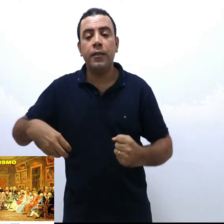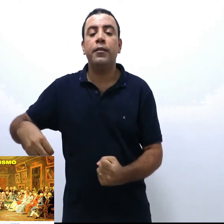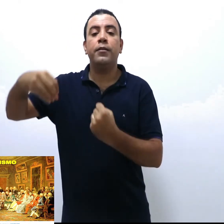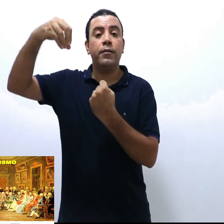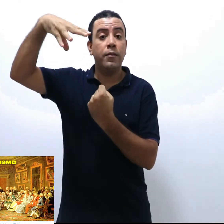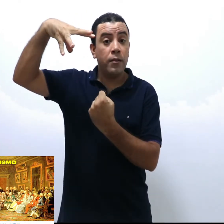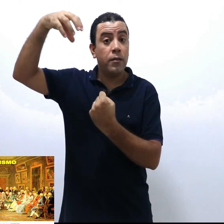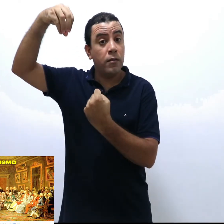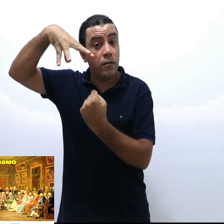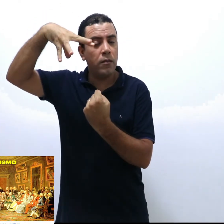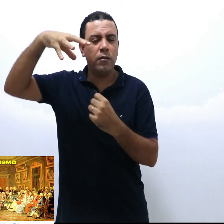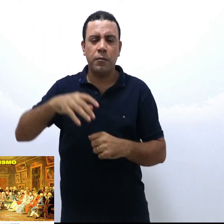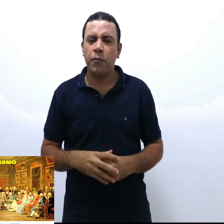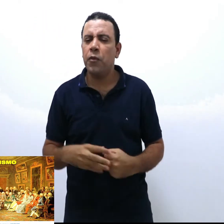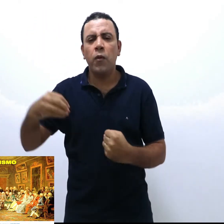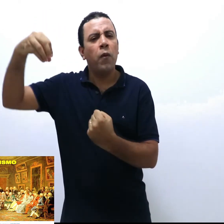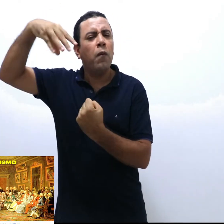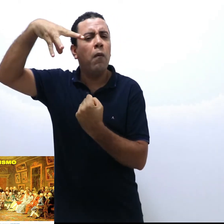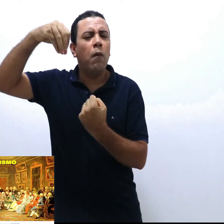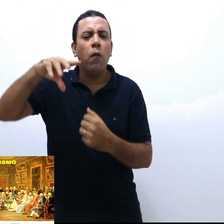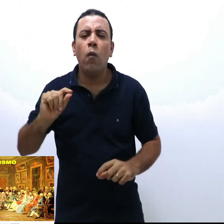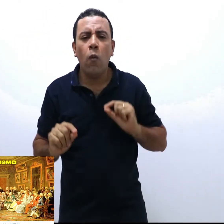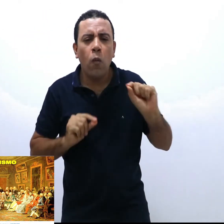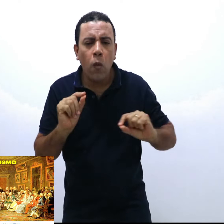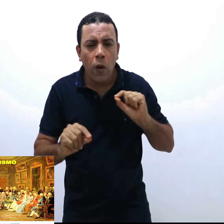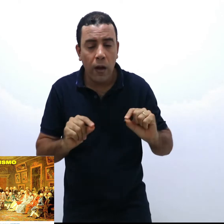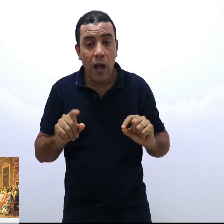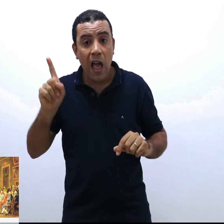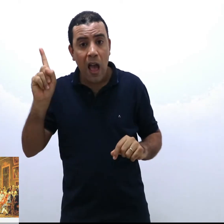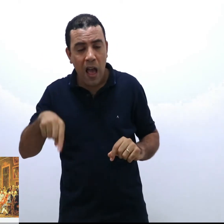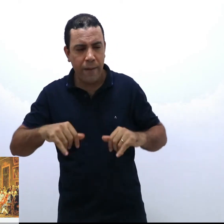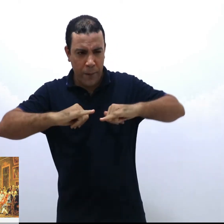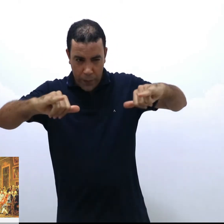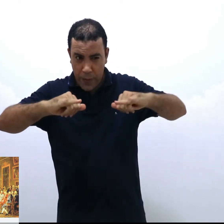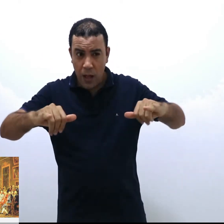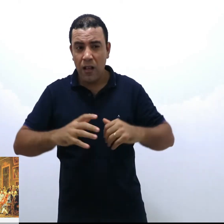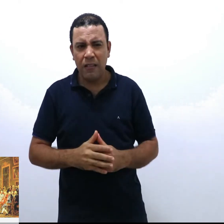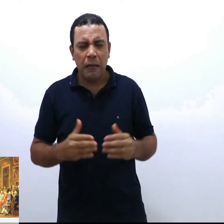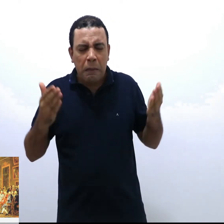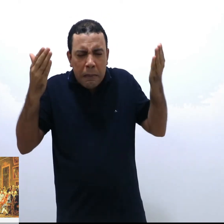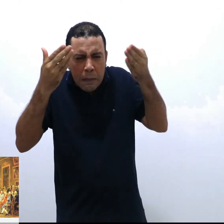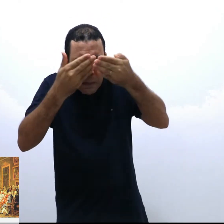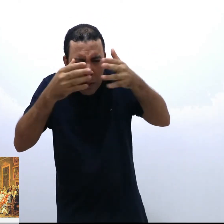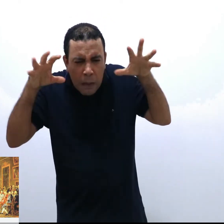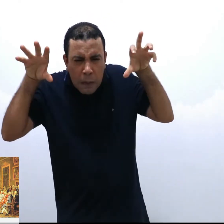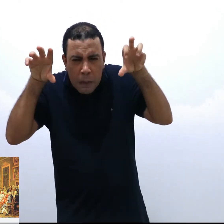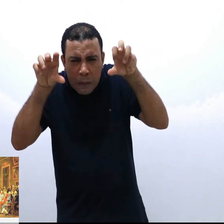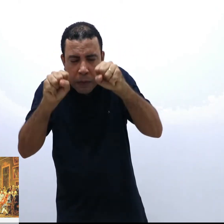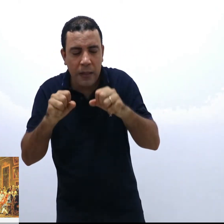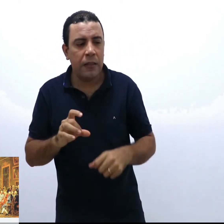As ideias sobre o iluminismo começavam a ser populares, mas o que era o iluminismo? Bem,